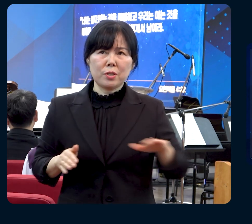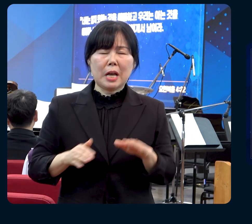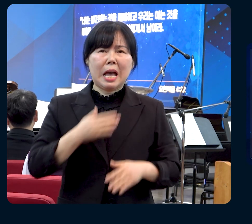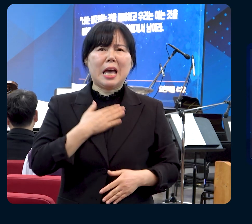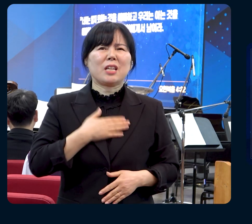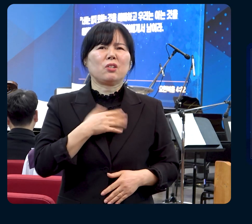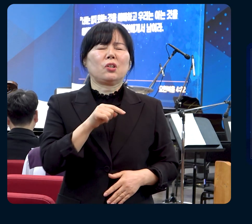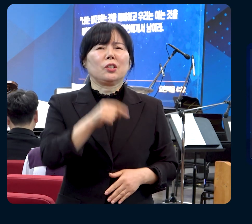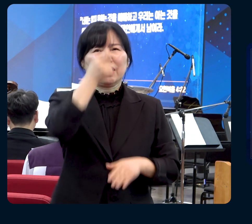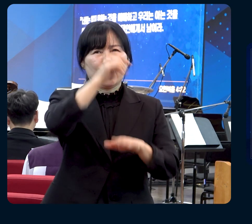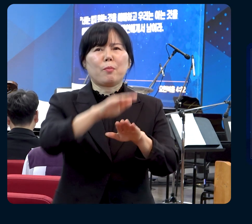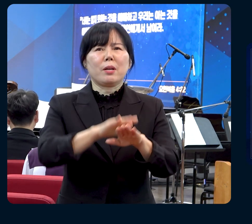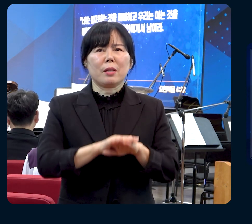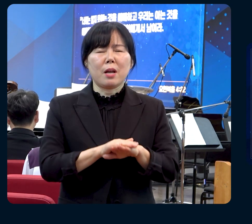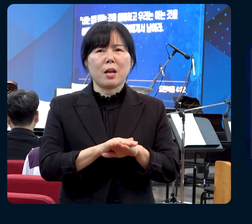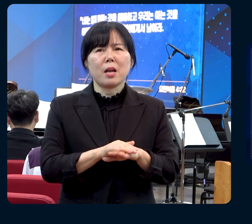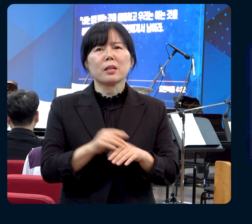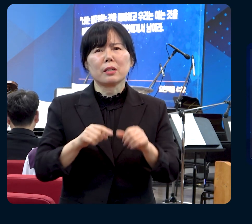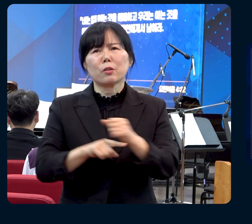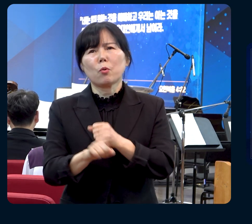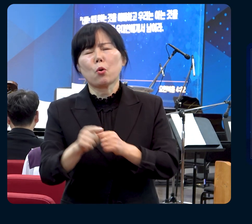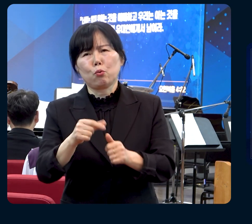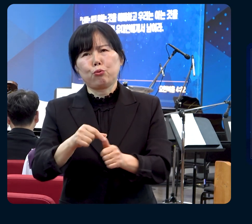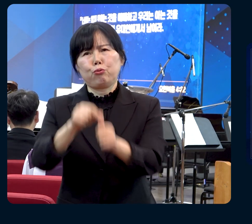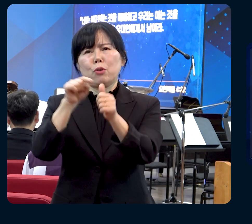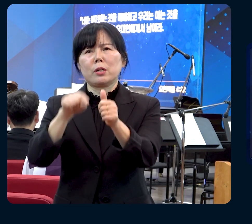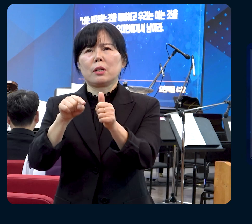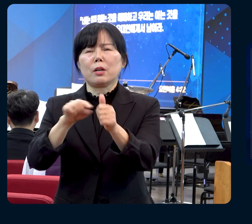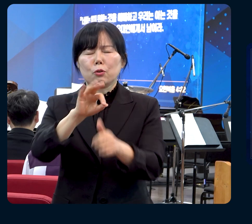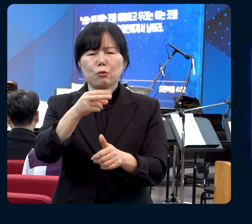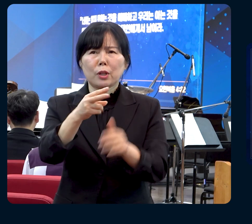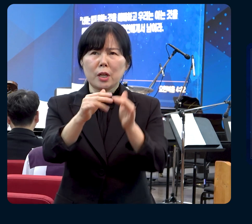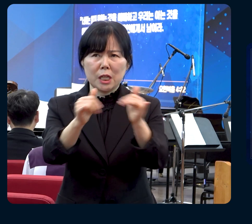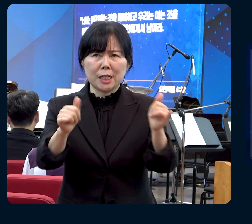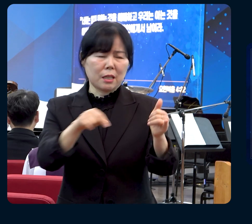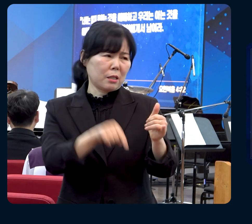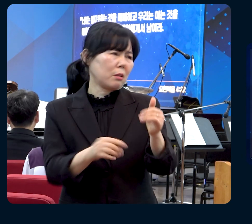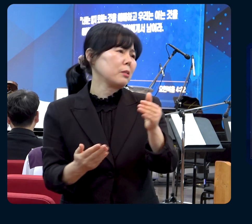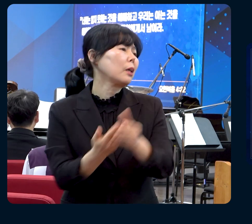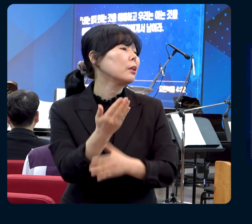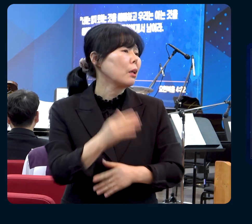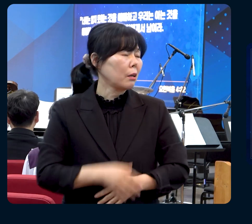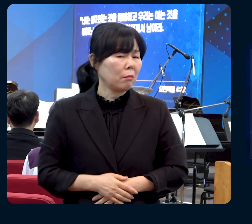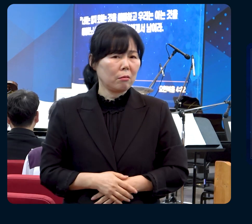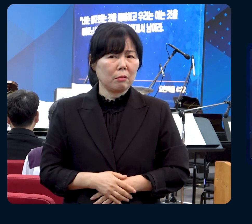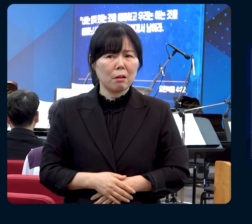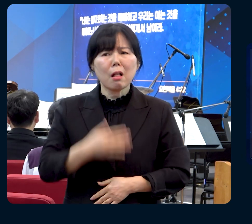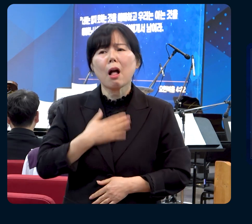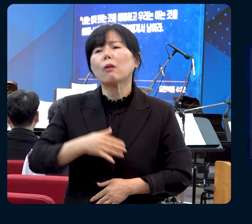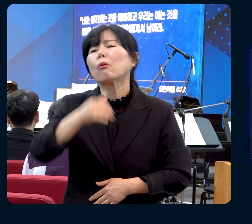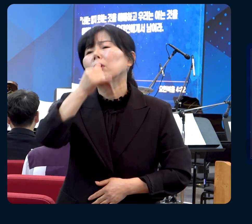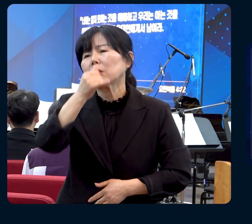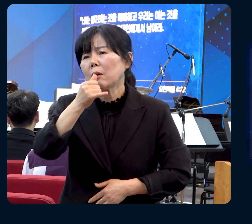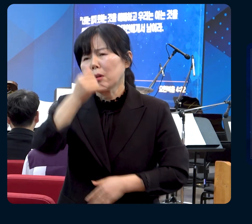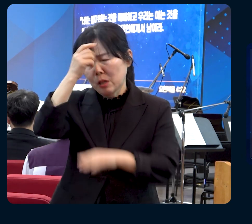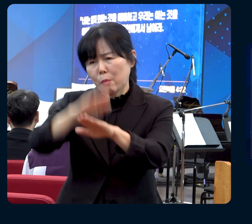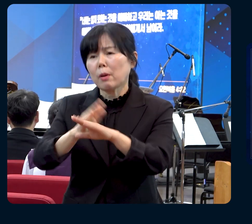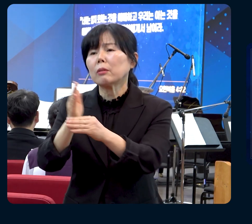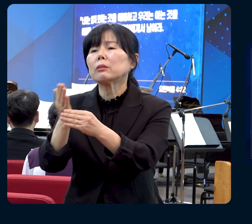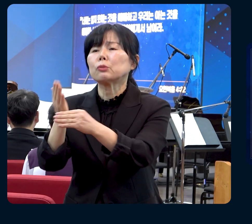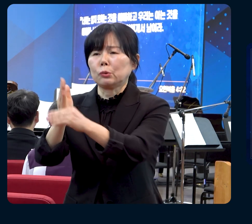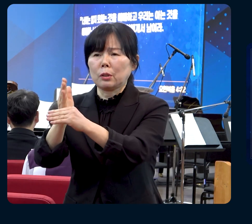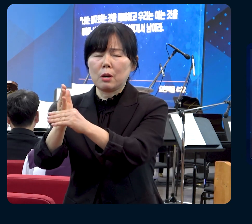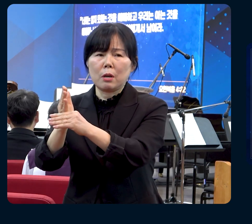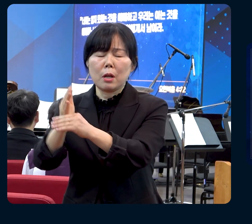우리는 아는 것을 예배하노니 이는 구원이 유대인에게서 남이라. 우리는 알고 예배하기 때문에